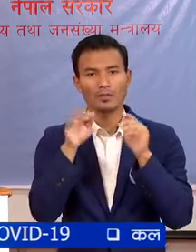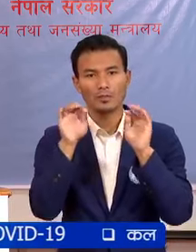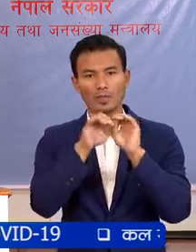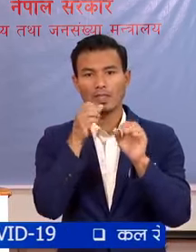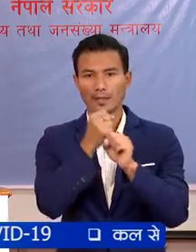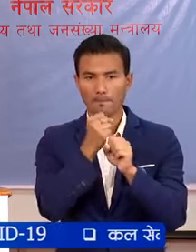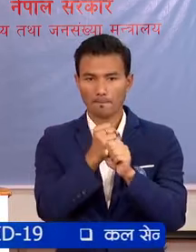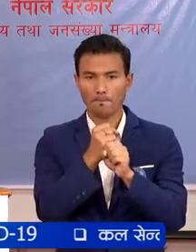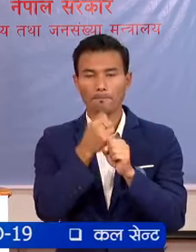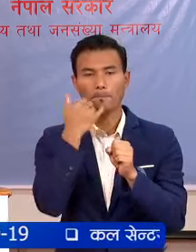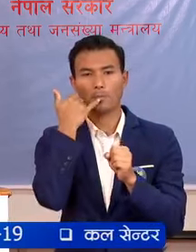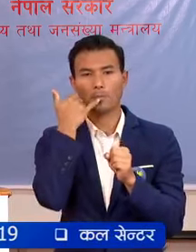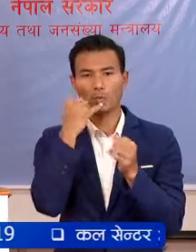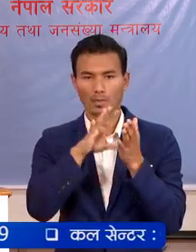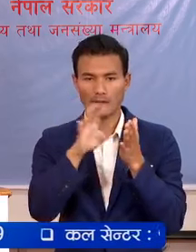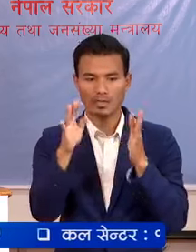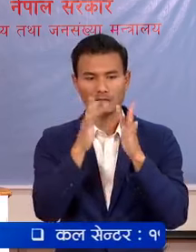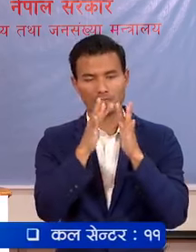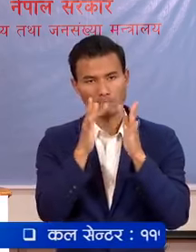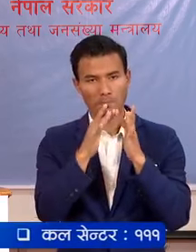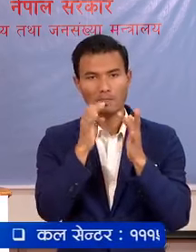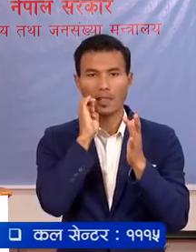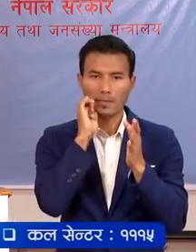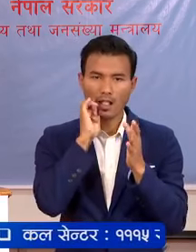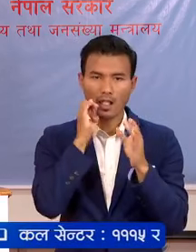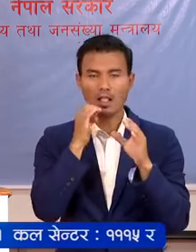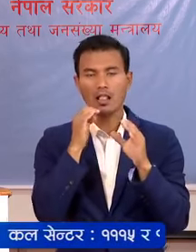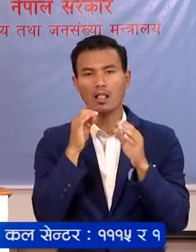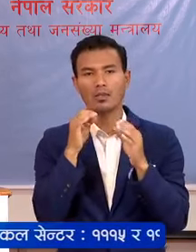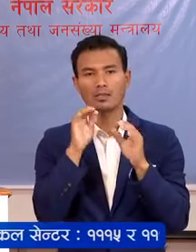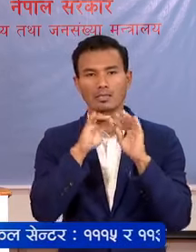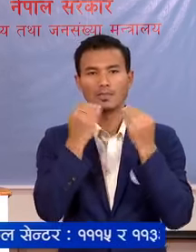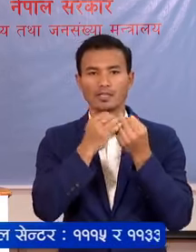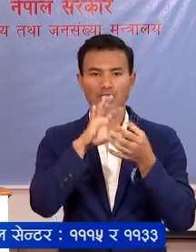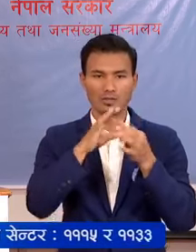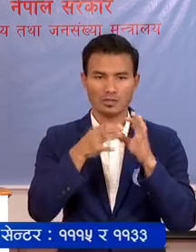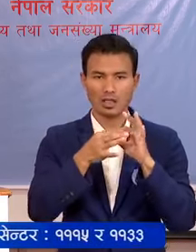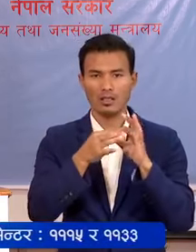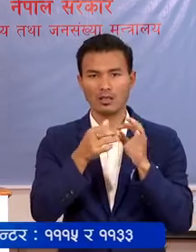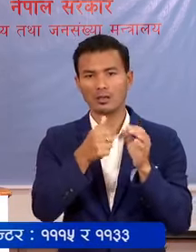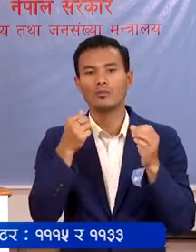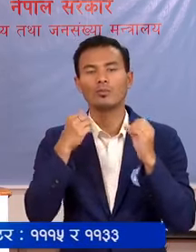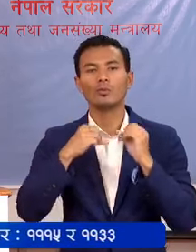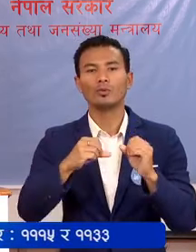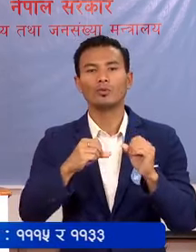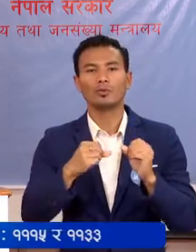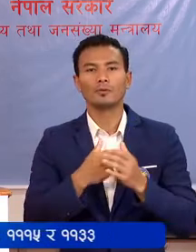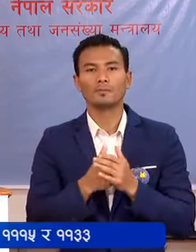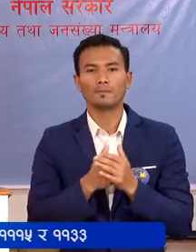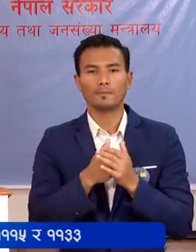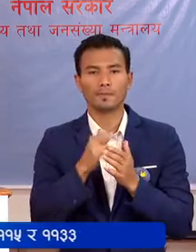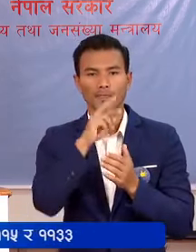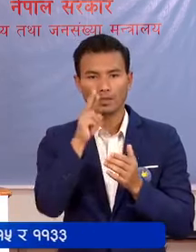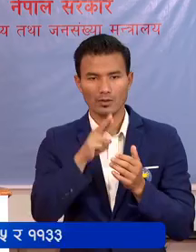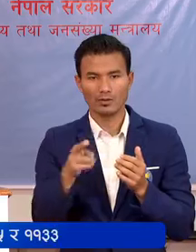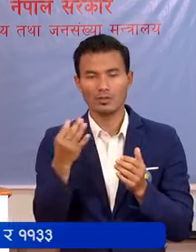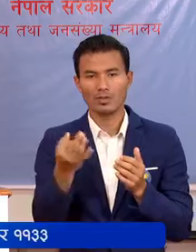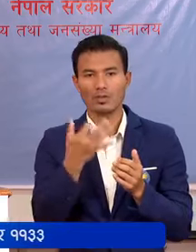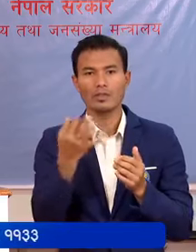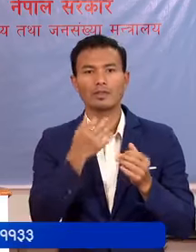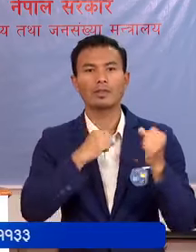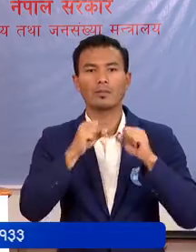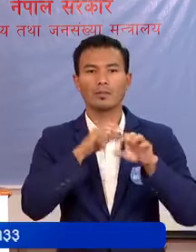फोन बाट इंटरनेट बाट इमेल बाट शामाजिक संजाल को समुचित प्रयोग बाट र सिर्जन शिल